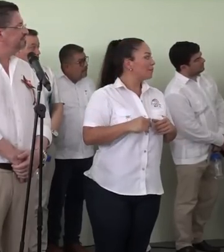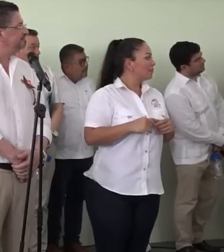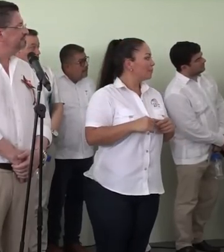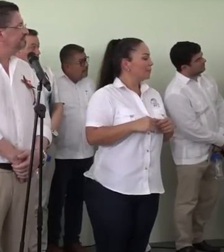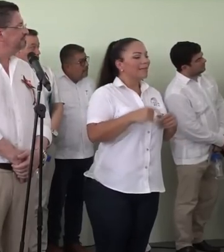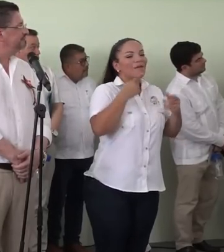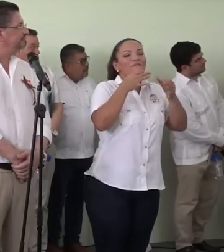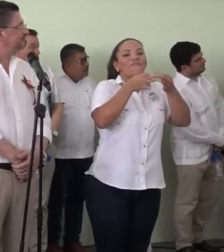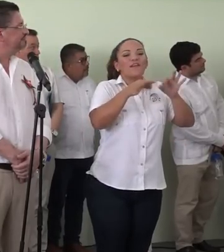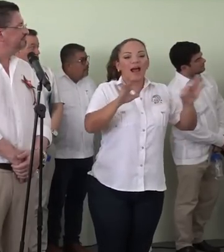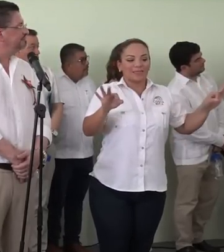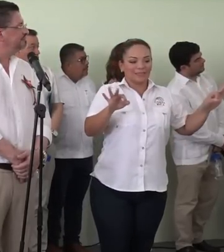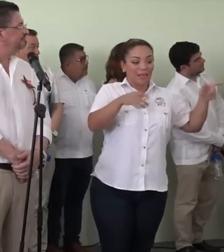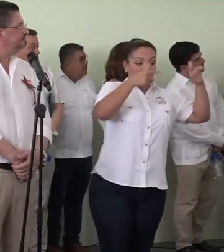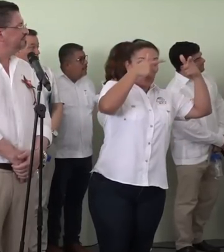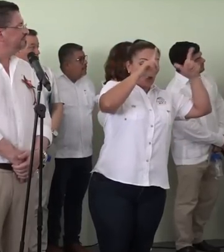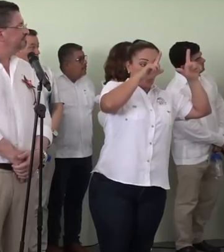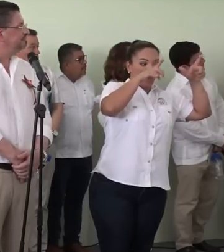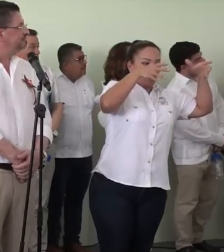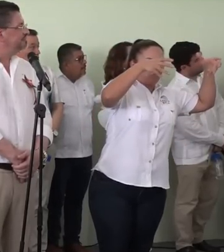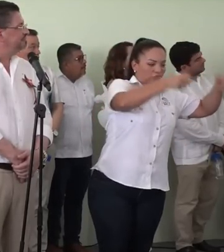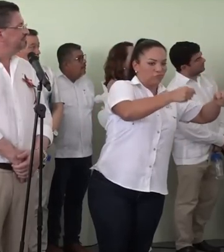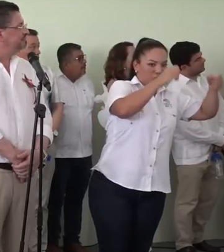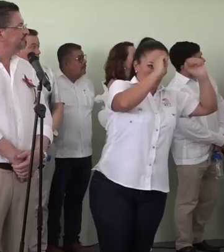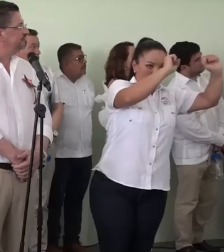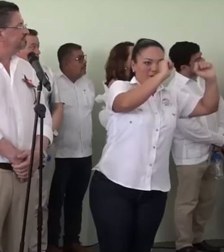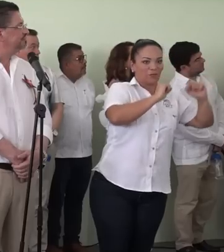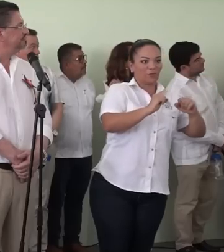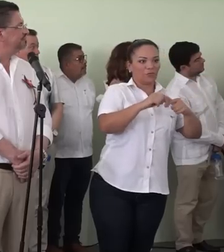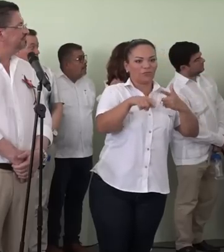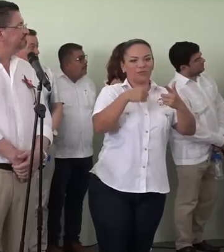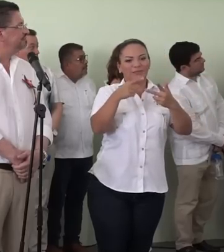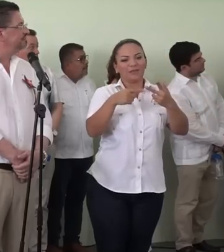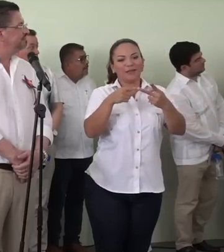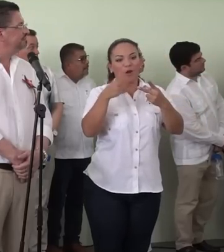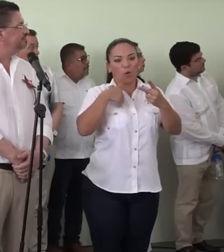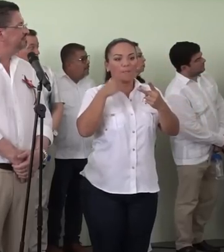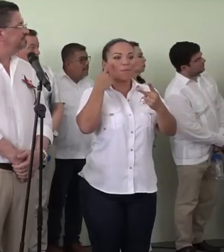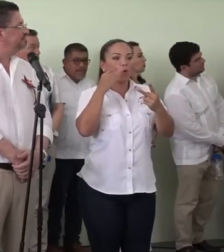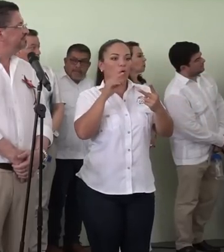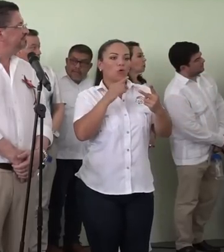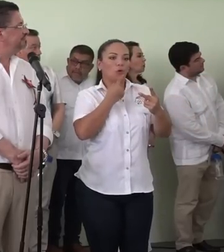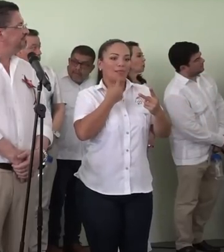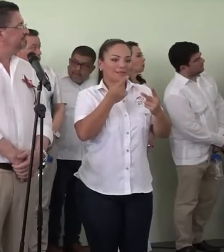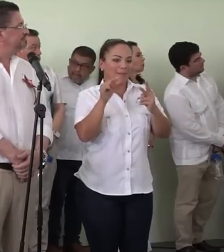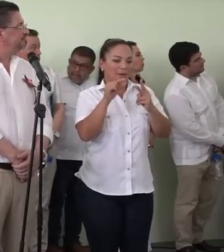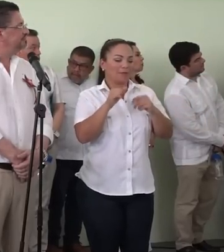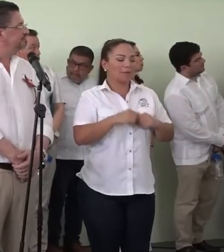por los cuernos y al hombre por la palabra. Usted empeñó su palabra hoy precisamente con el